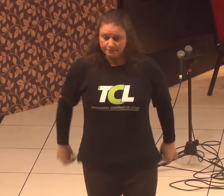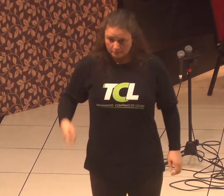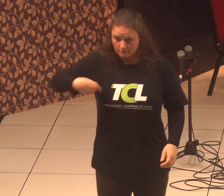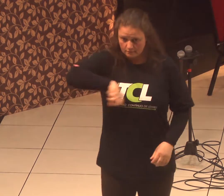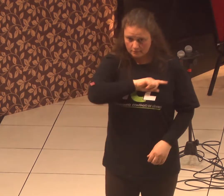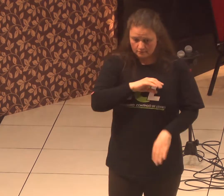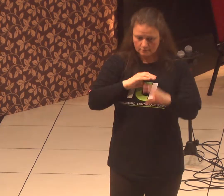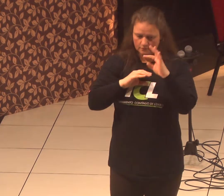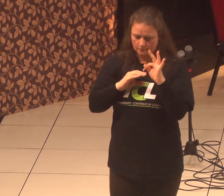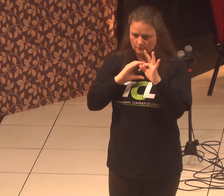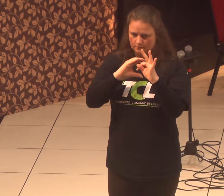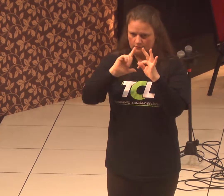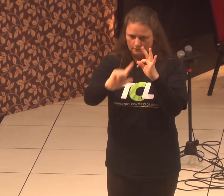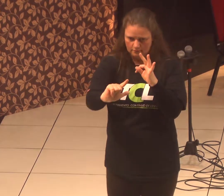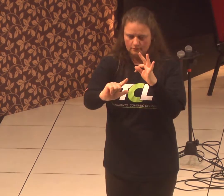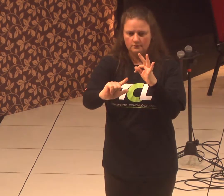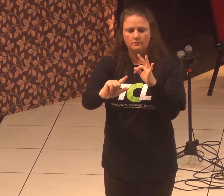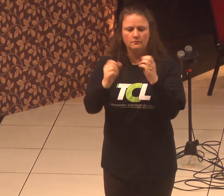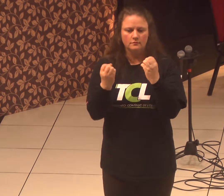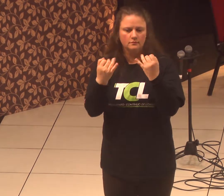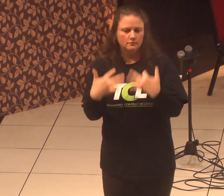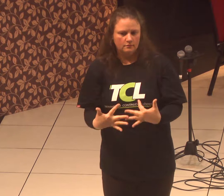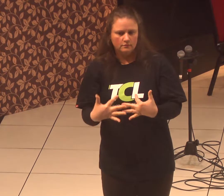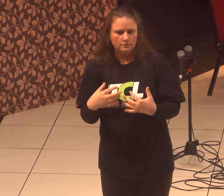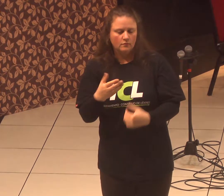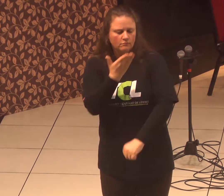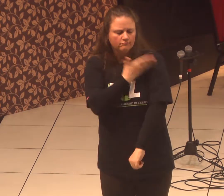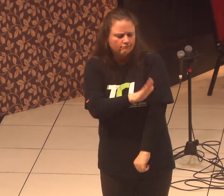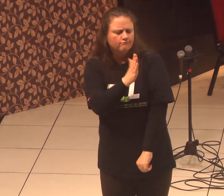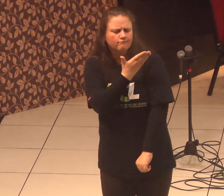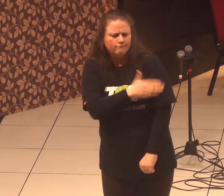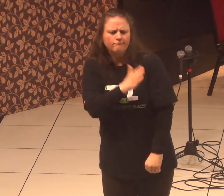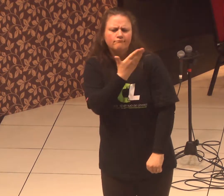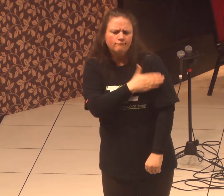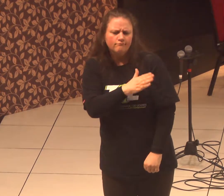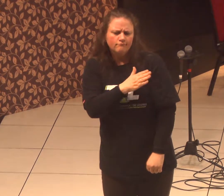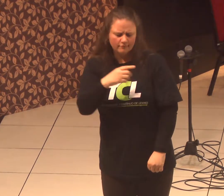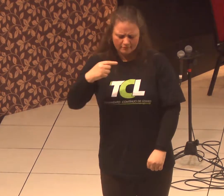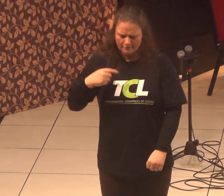que fala de capacitar, de treinar